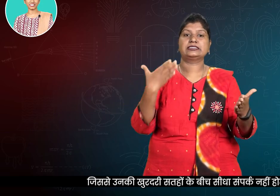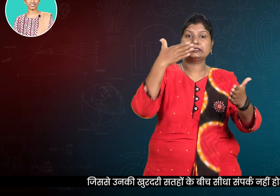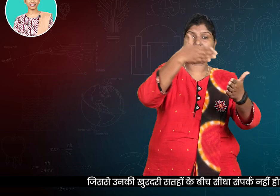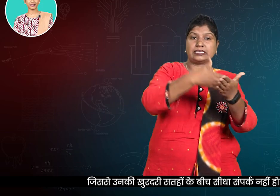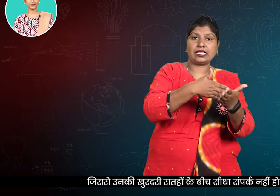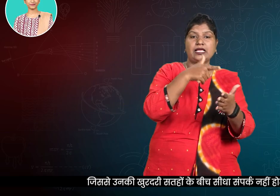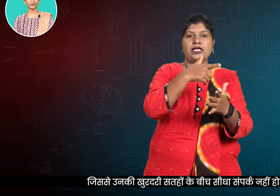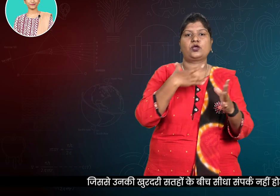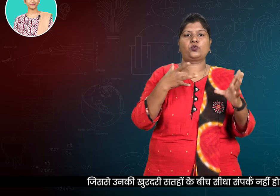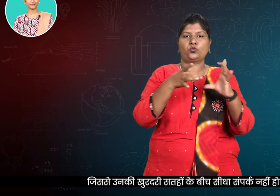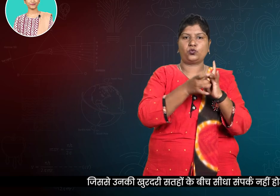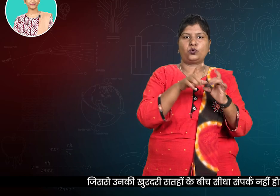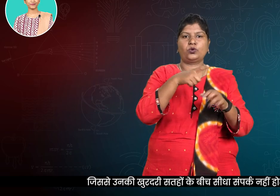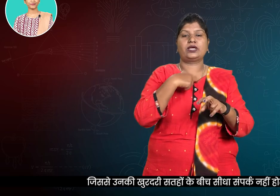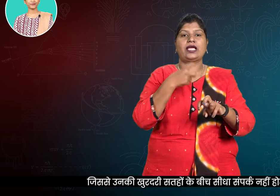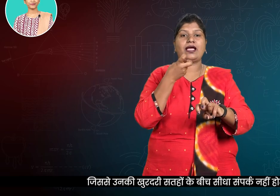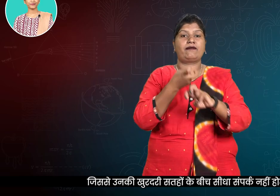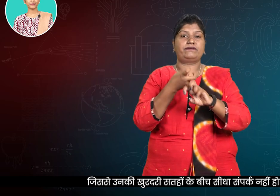होता